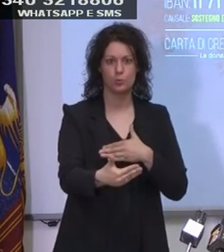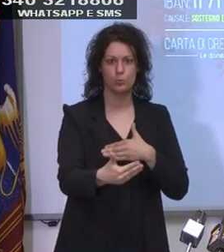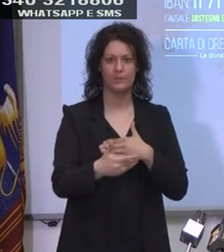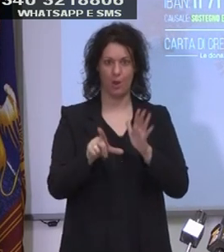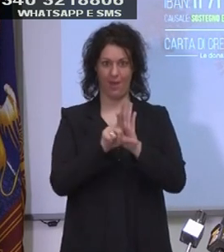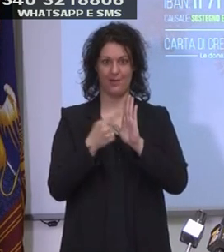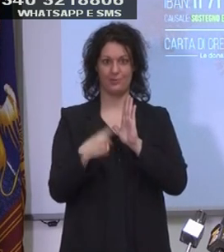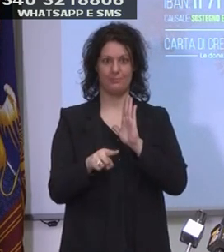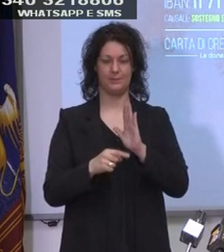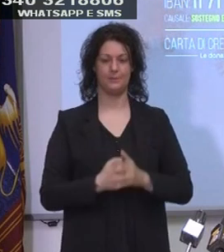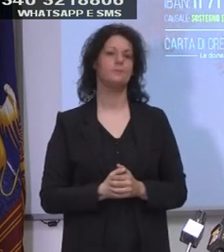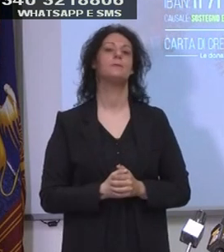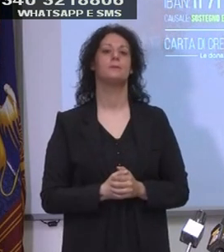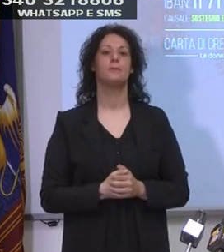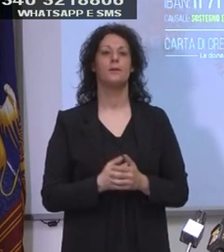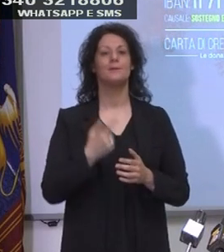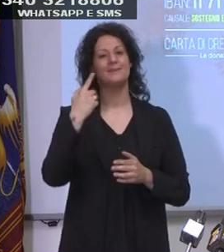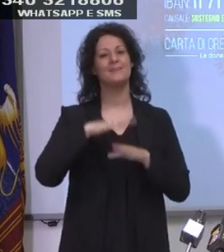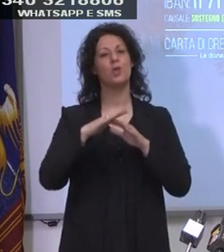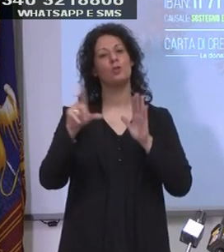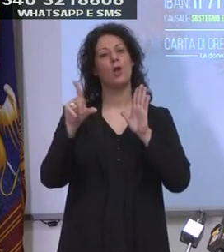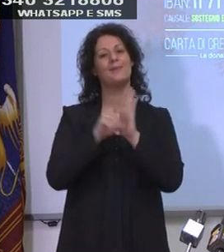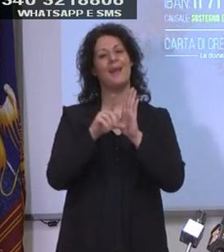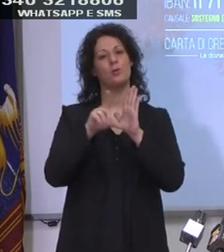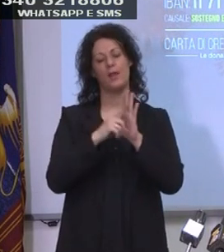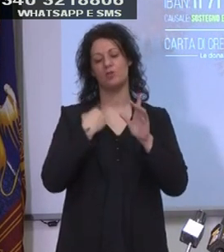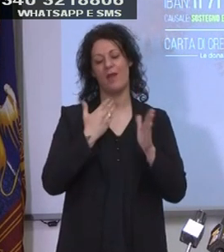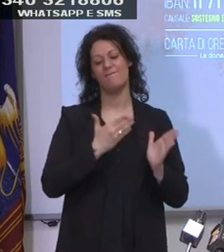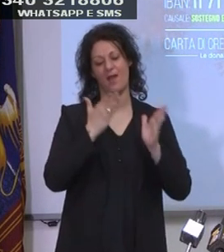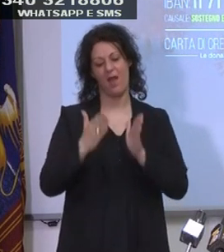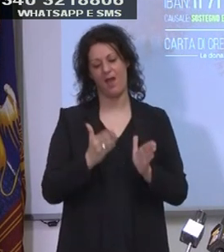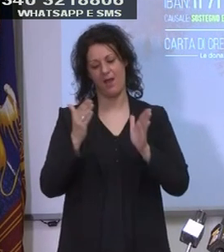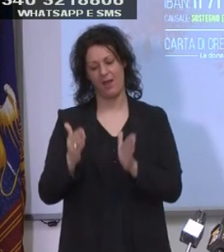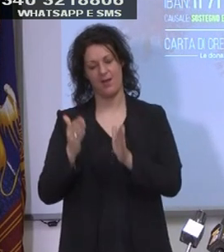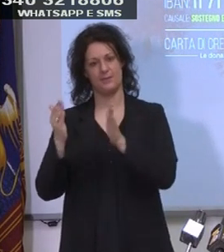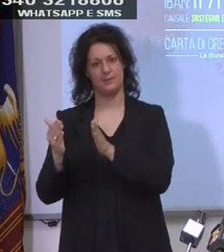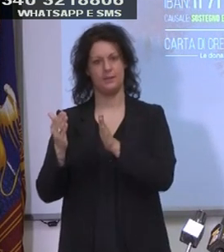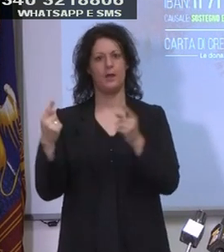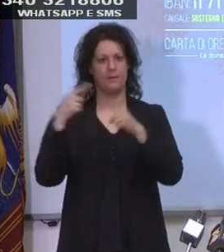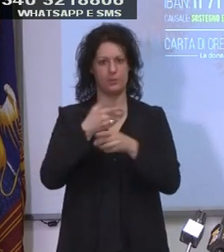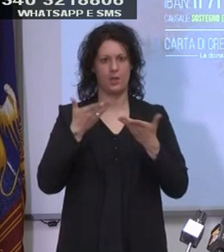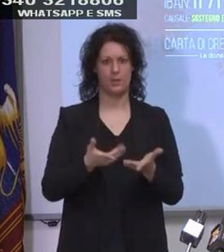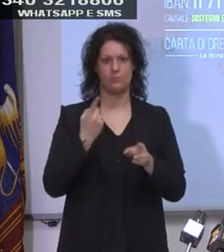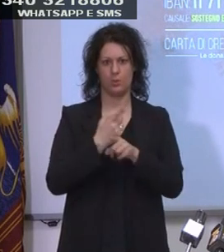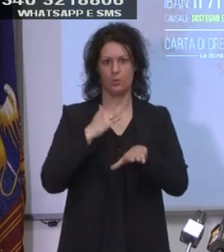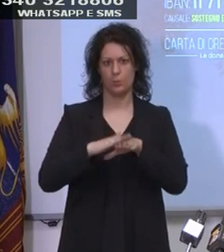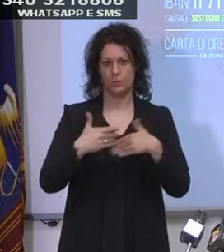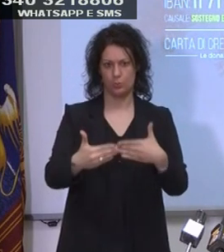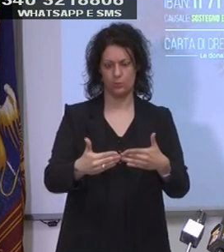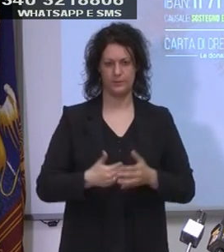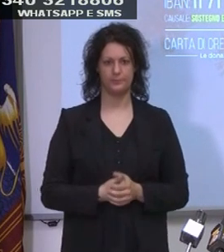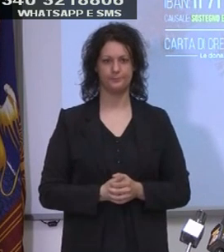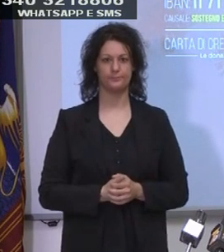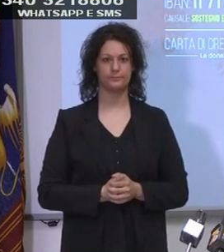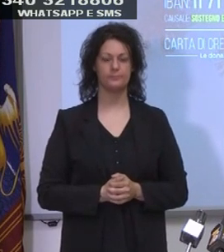che ti serve la fase emendativa per la conversione, andrà, posso dire, di solito si dice tecnicamente va a morire, nel senso che quando